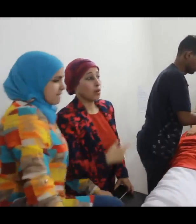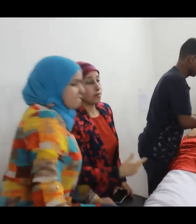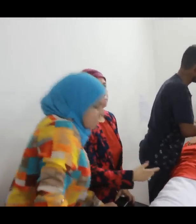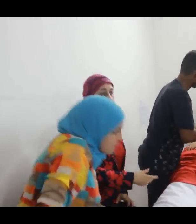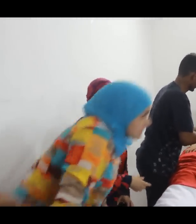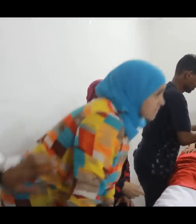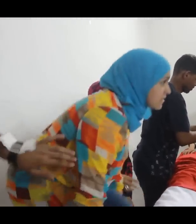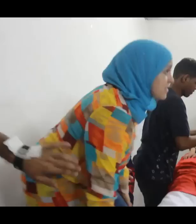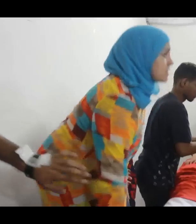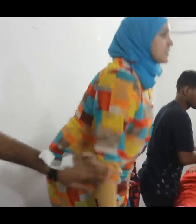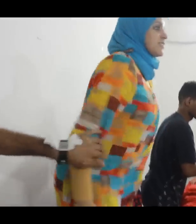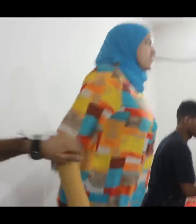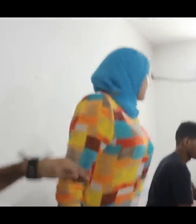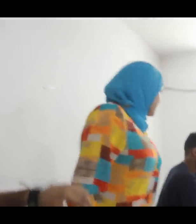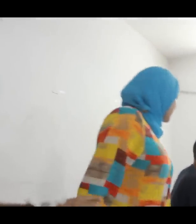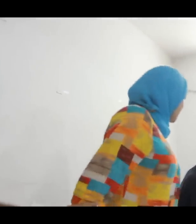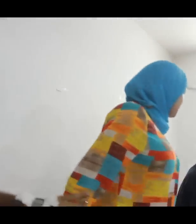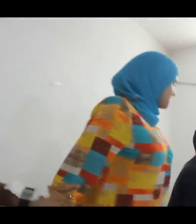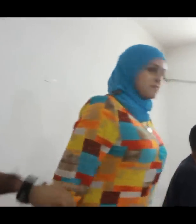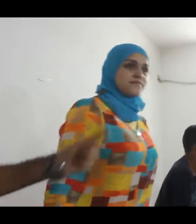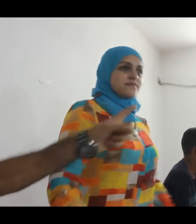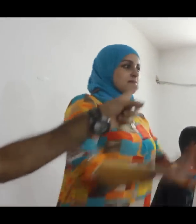لا لا لا لا